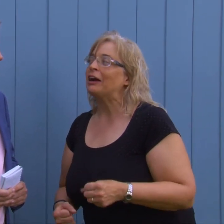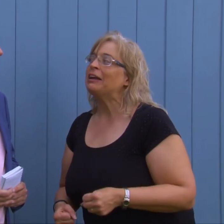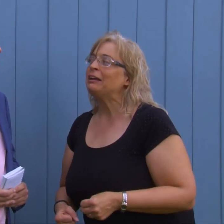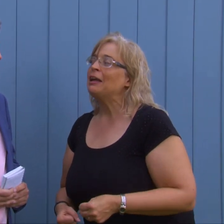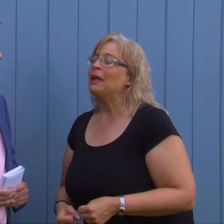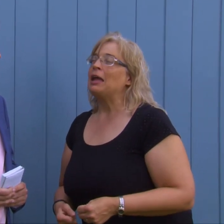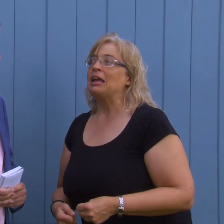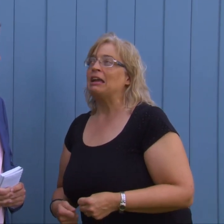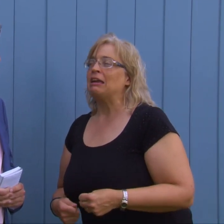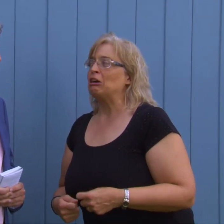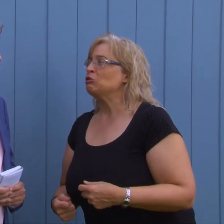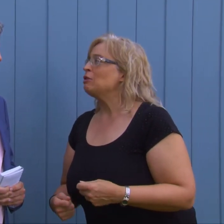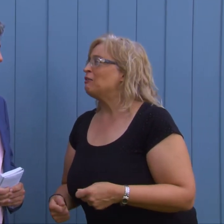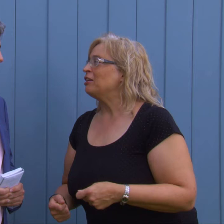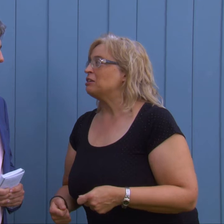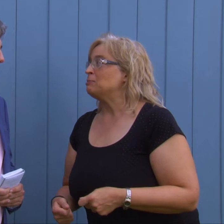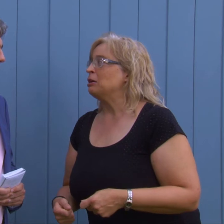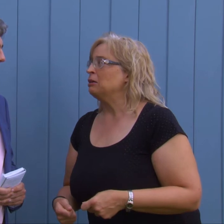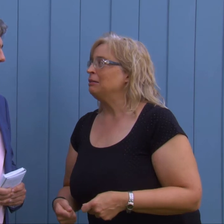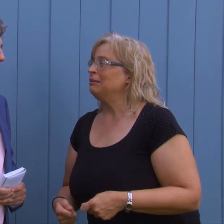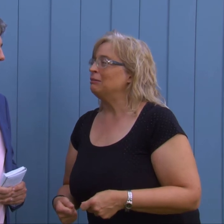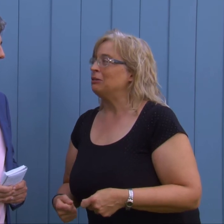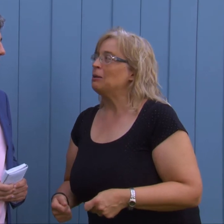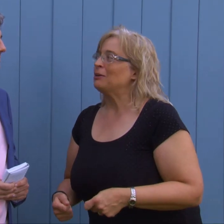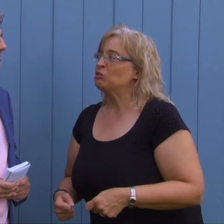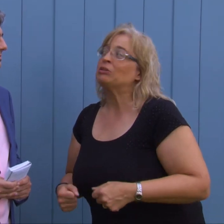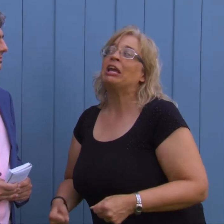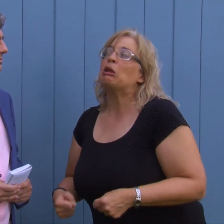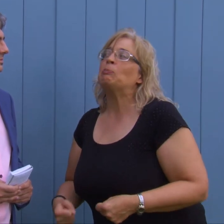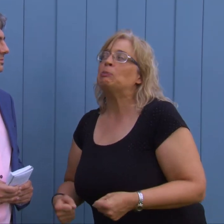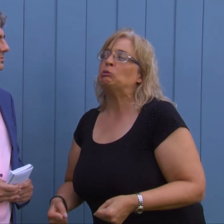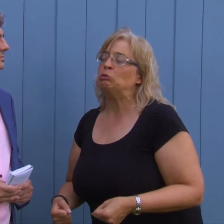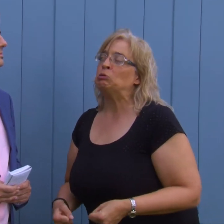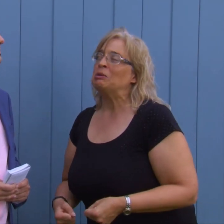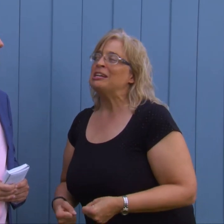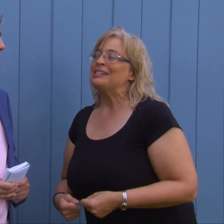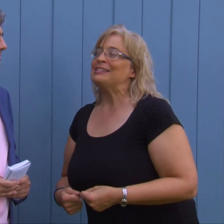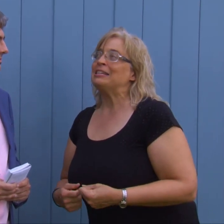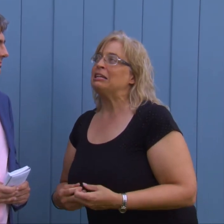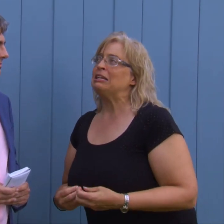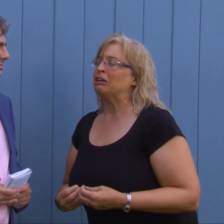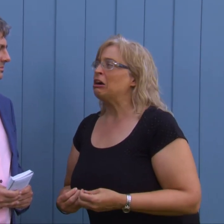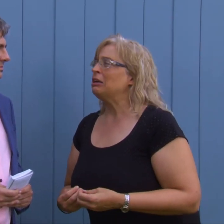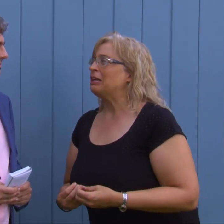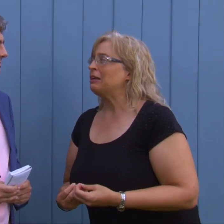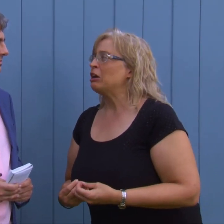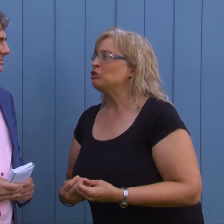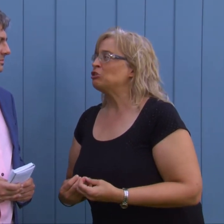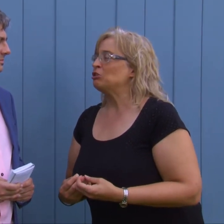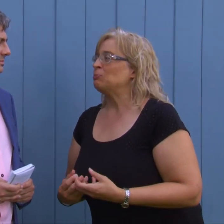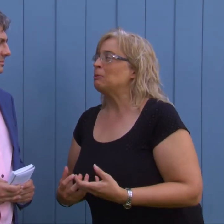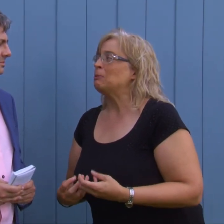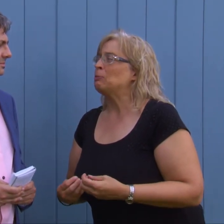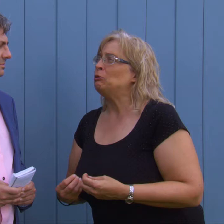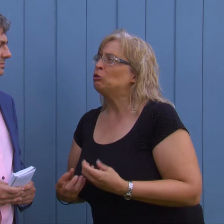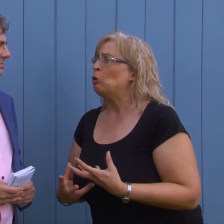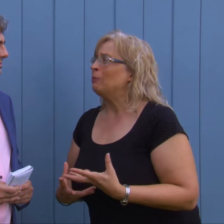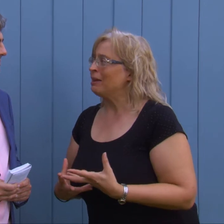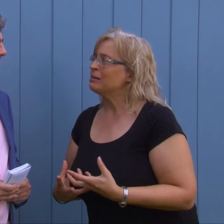Oui. Et rendu à la fin de la semaine, on a l'impression de galoper beaucoup. Mm-hmm. Ce qui rend la tâche probablement plus complexe